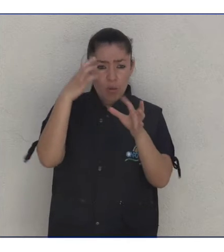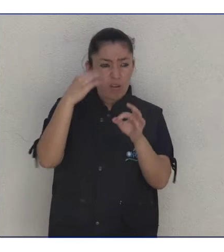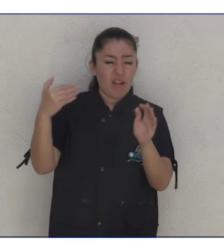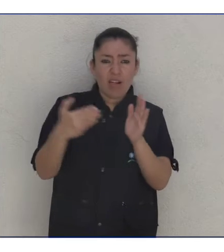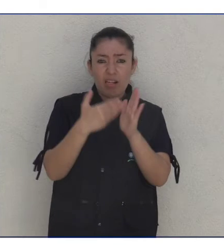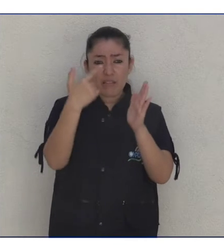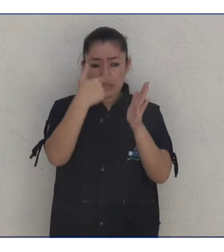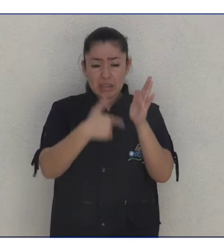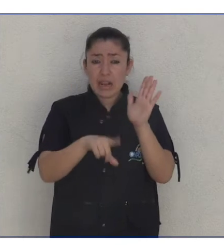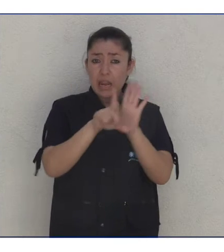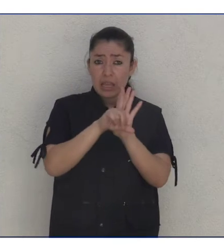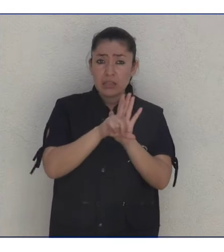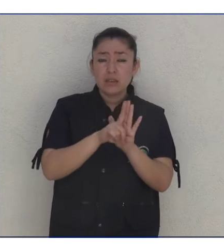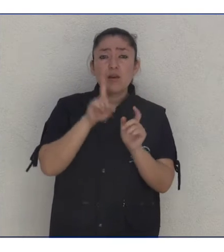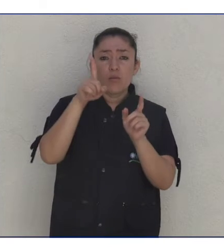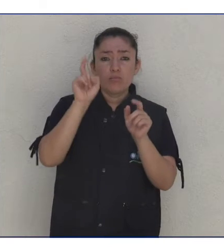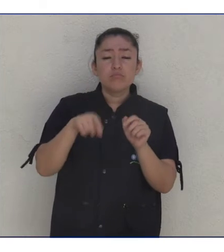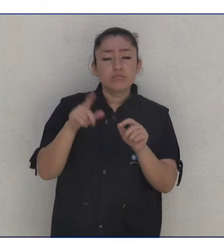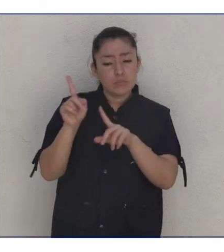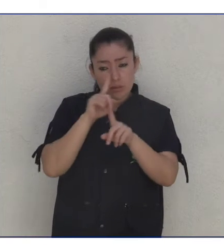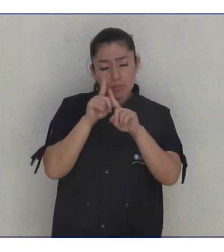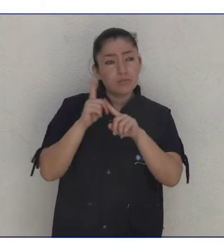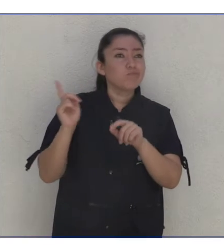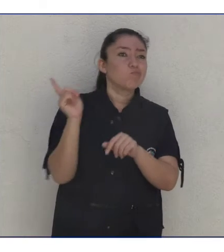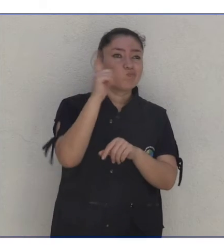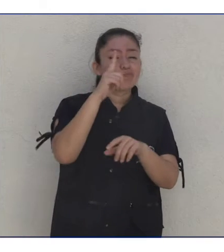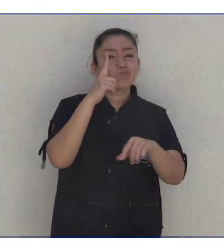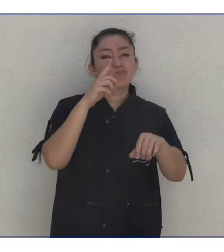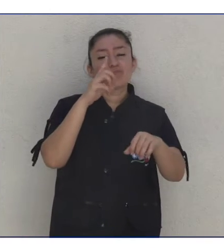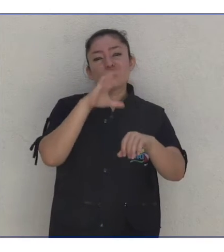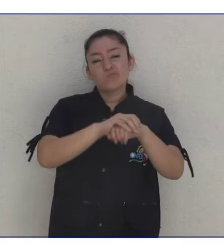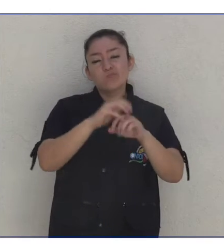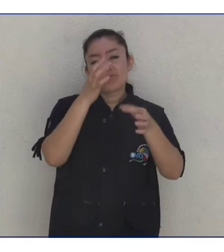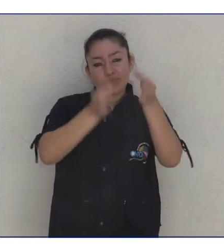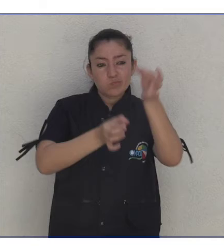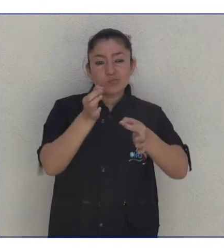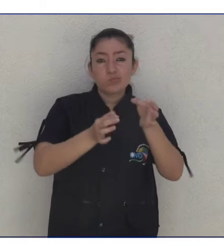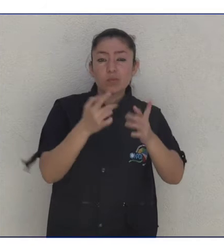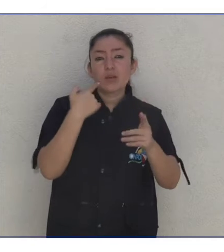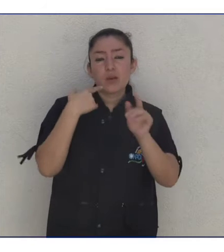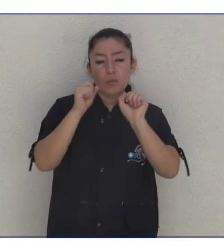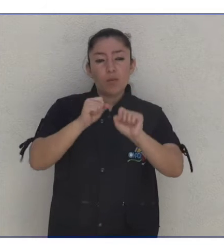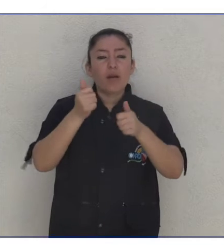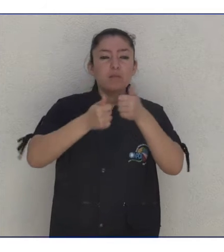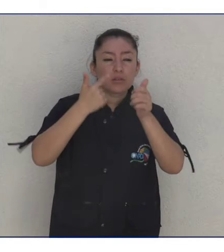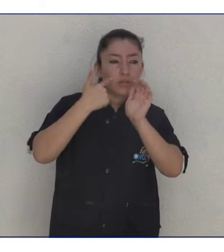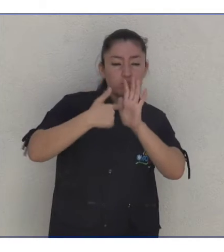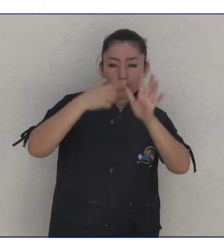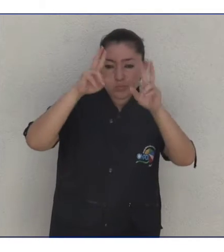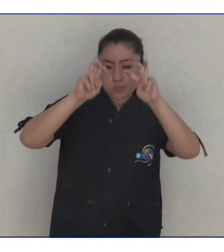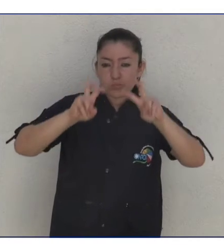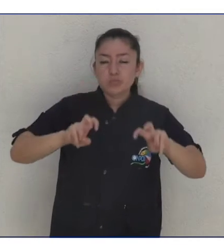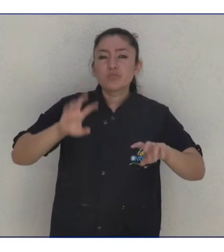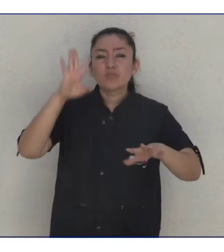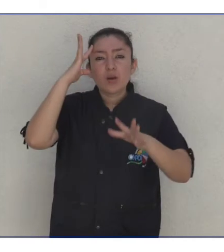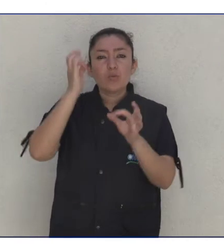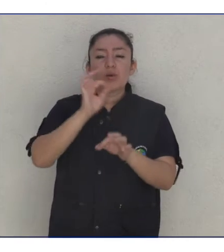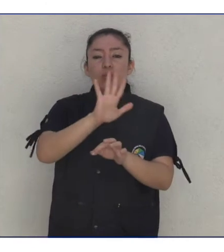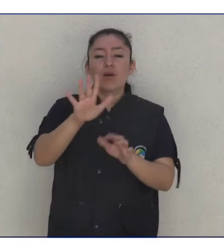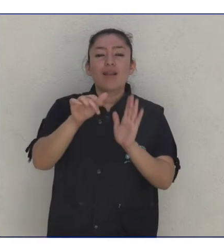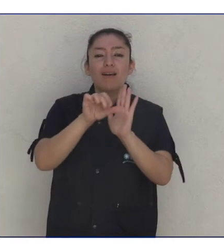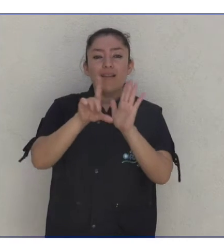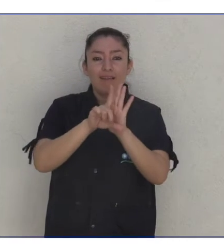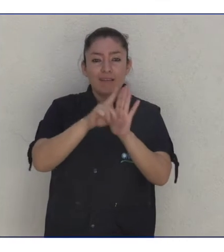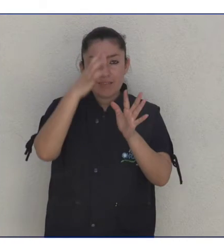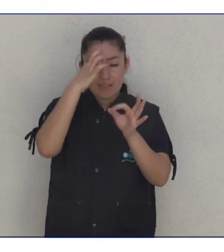ley estarán sujetos a la aplicación de sanciones administrativas o penales de conformidad con las disposiciones previstas en la presente